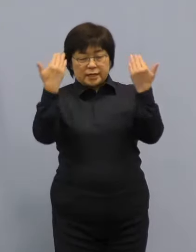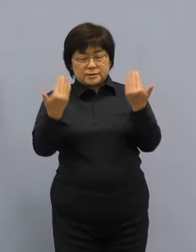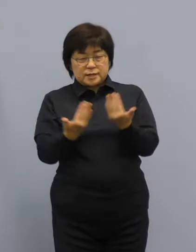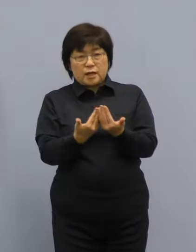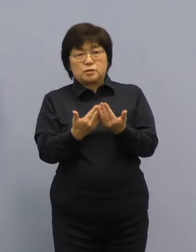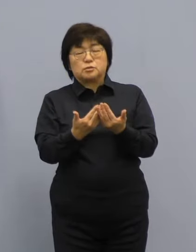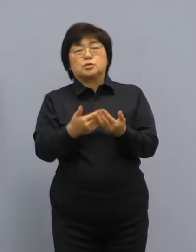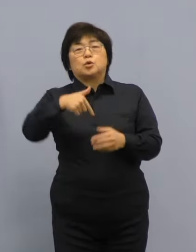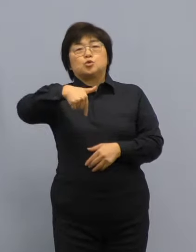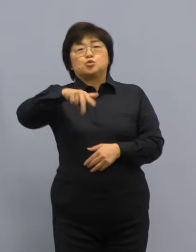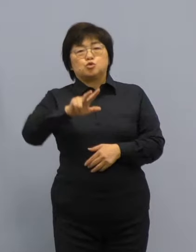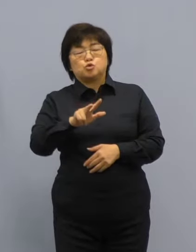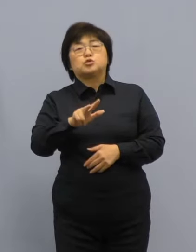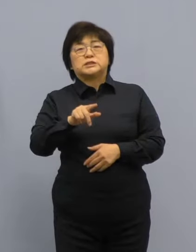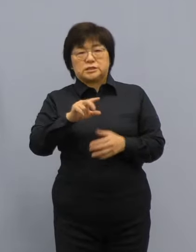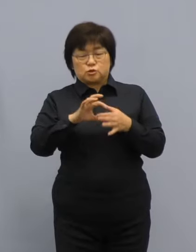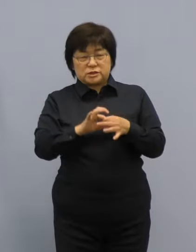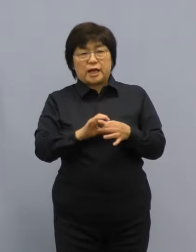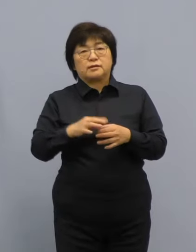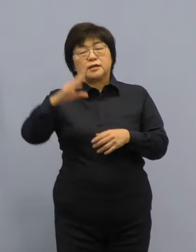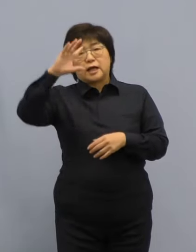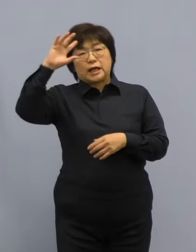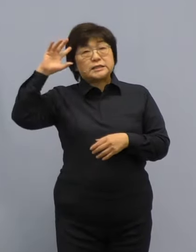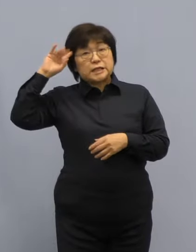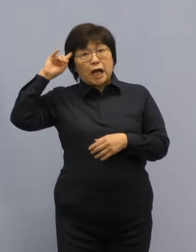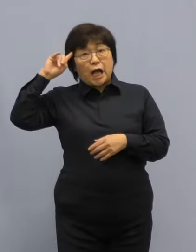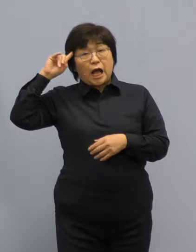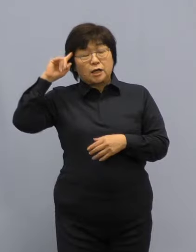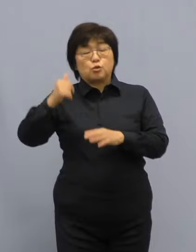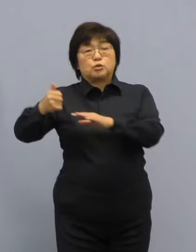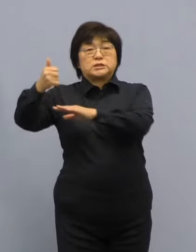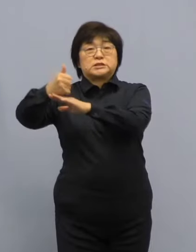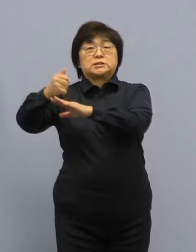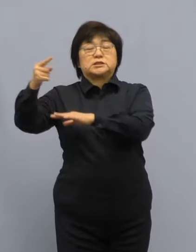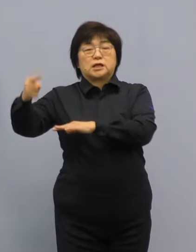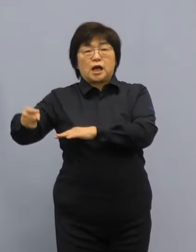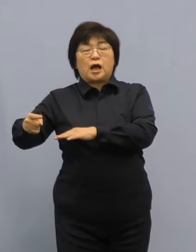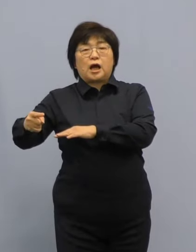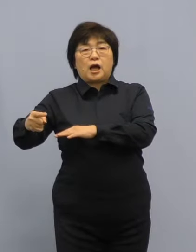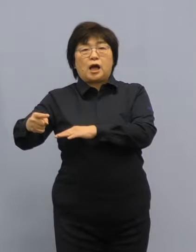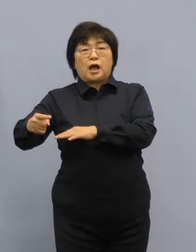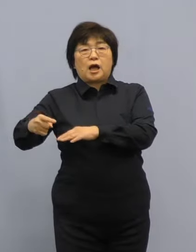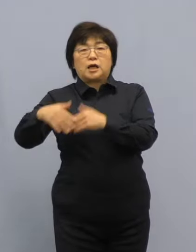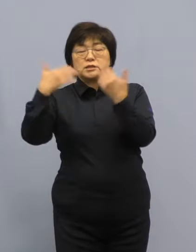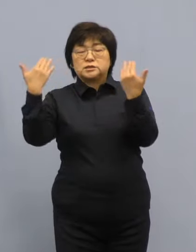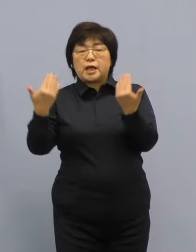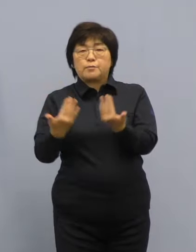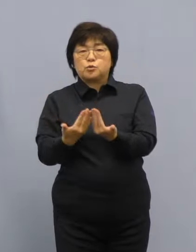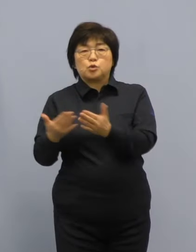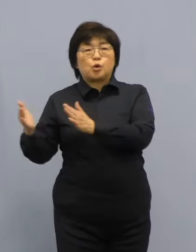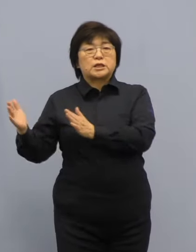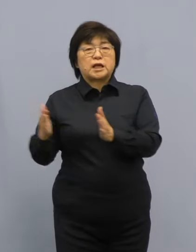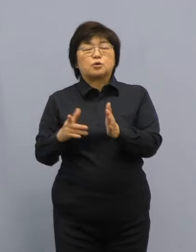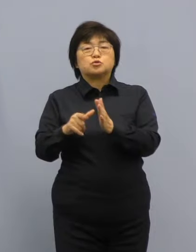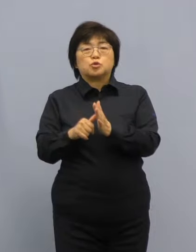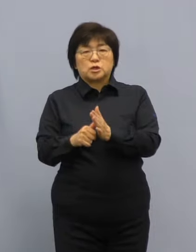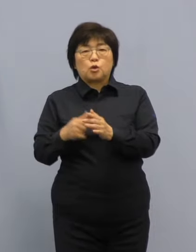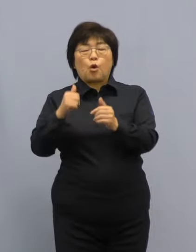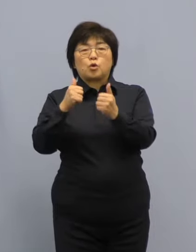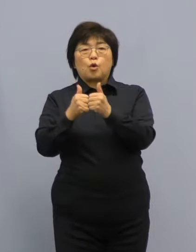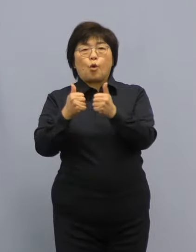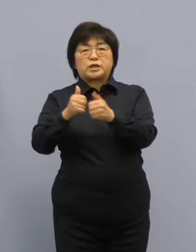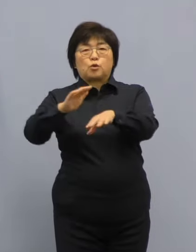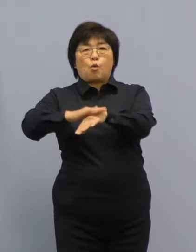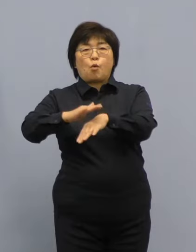い、佐賀県の山口知事が、はい、まあ、9月の県議会なんですが、はい、まあ、全線フル規格で整備する場合の協議の在り方